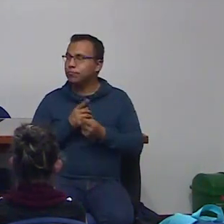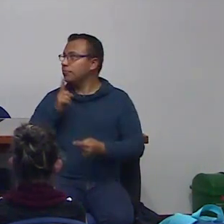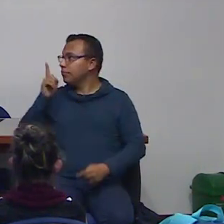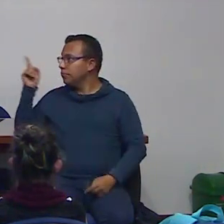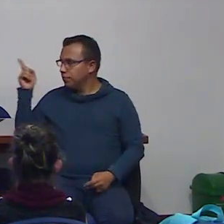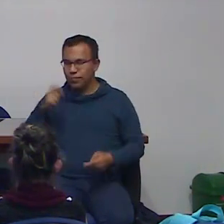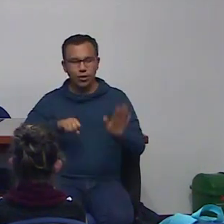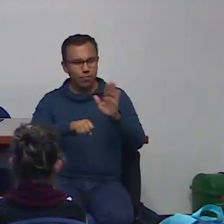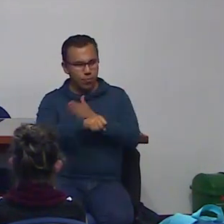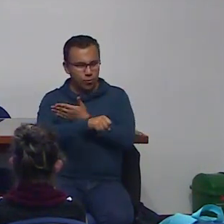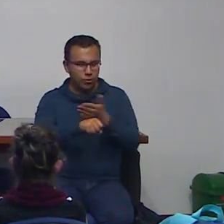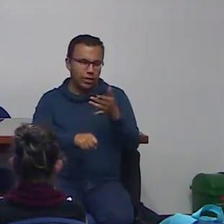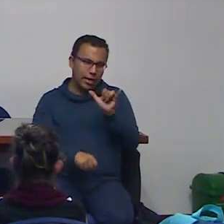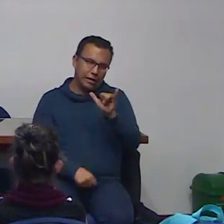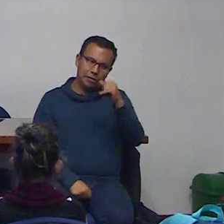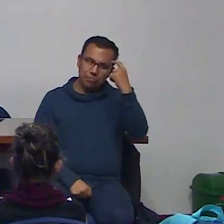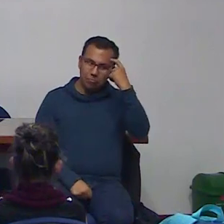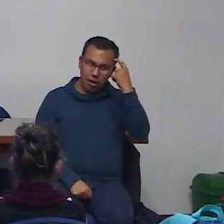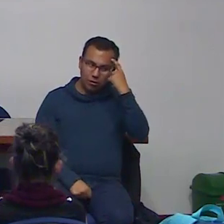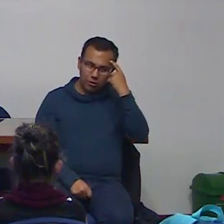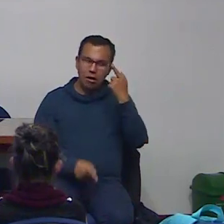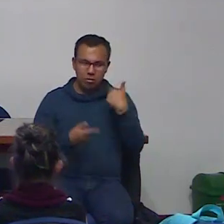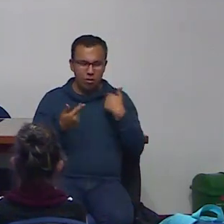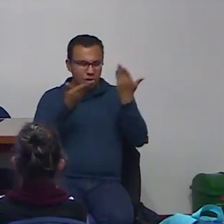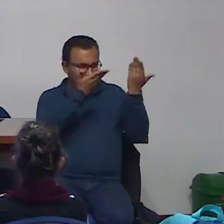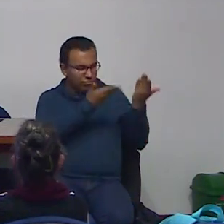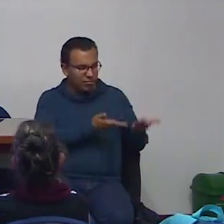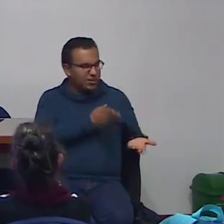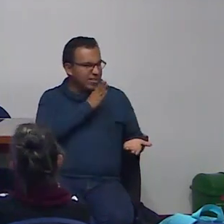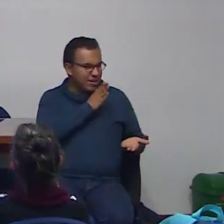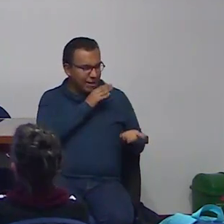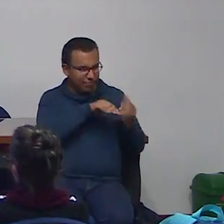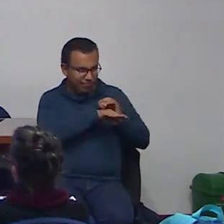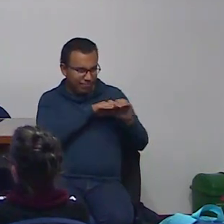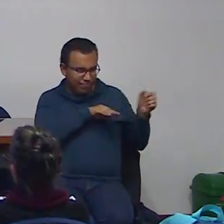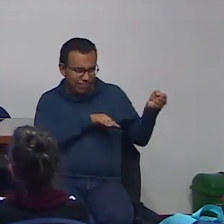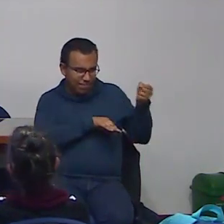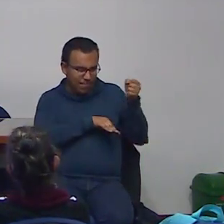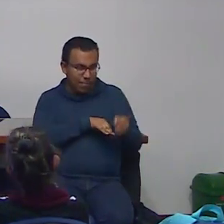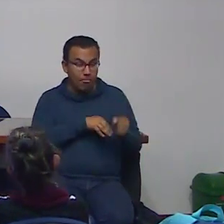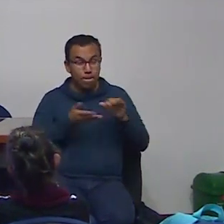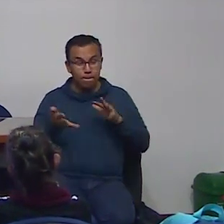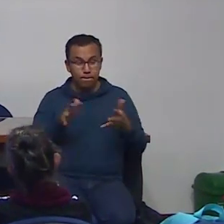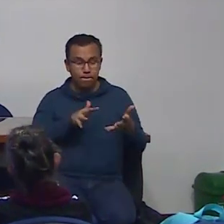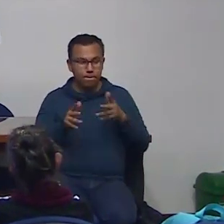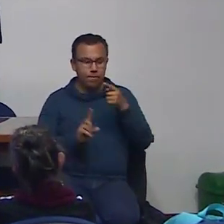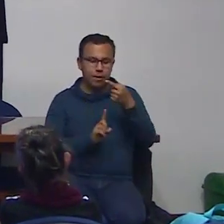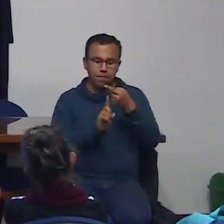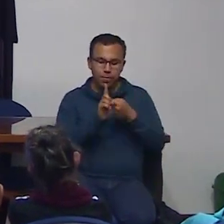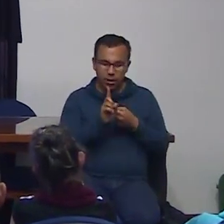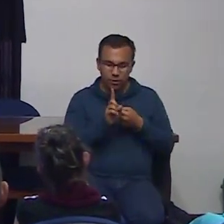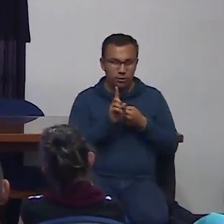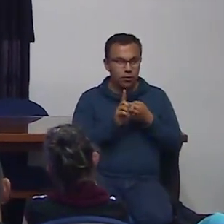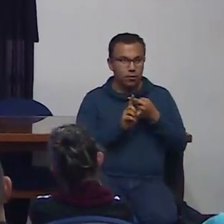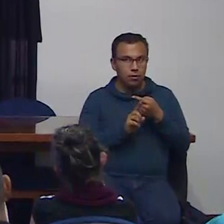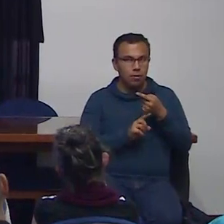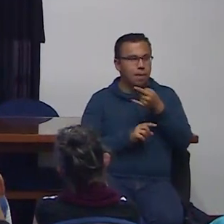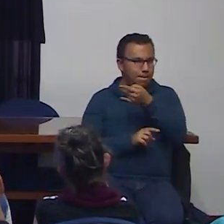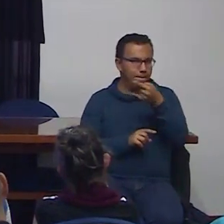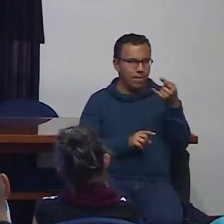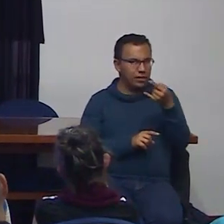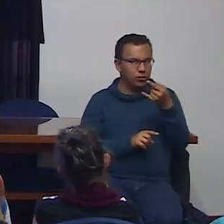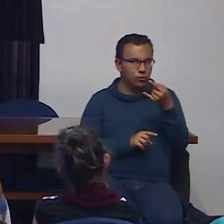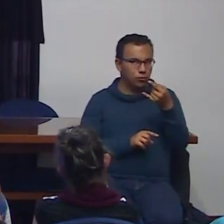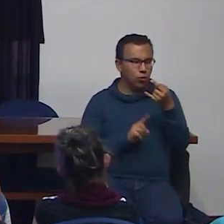and Mind ya les voy a presentar a nuestro facilitador A mediados de el mes de marzo en 15